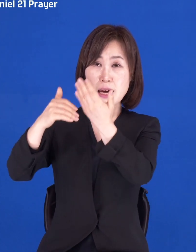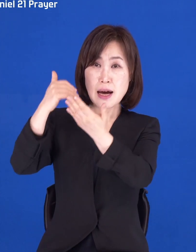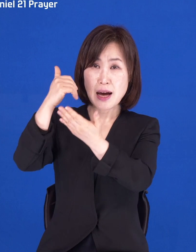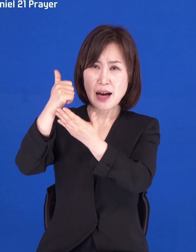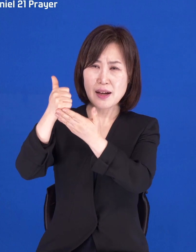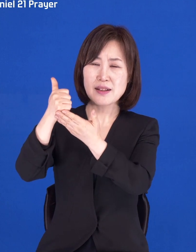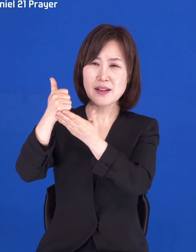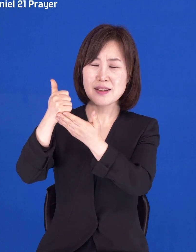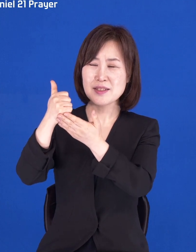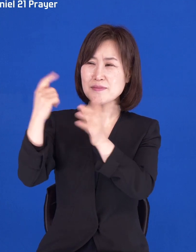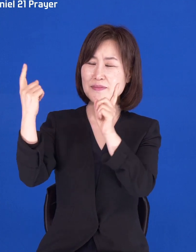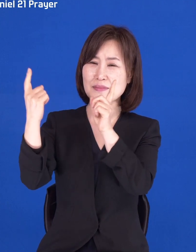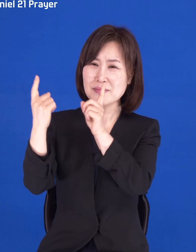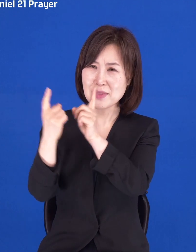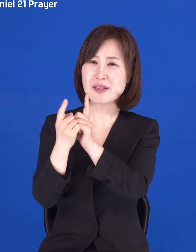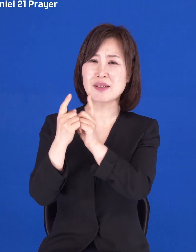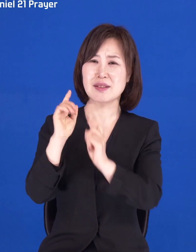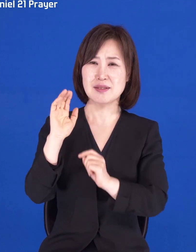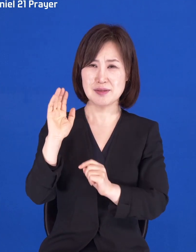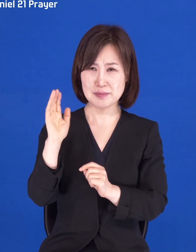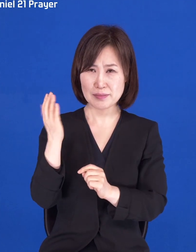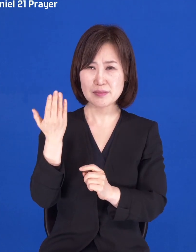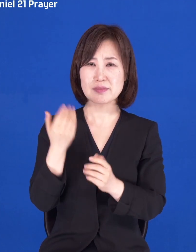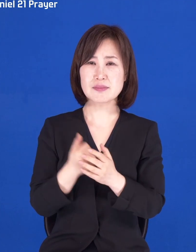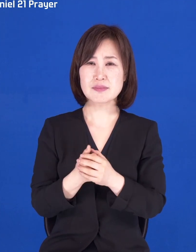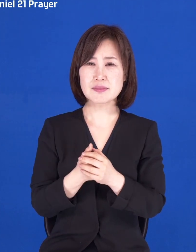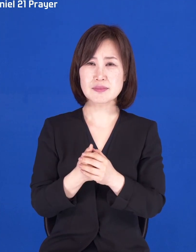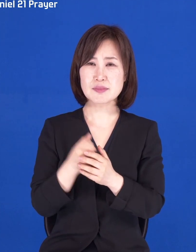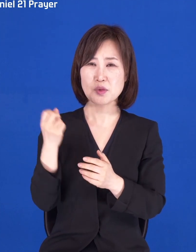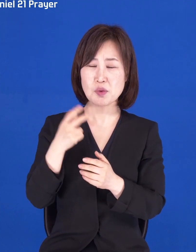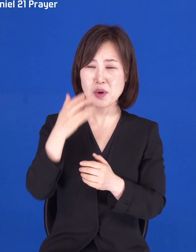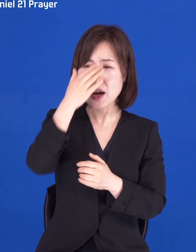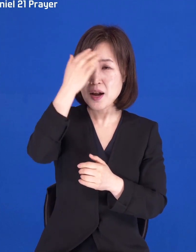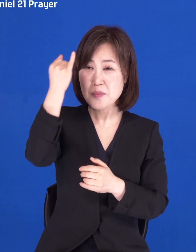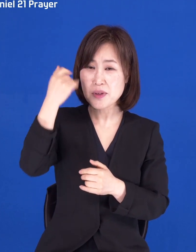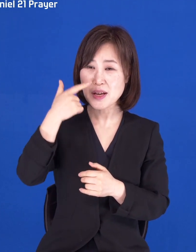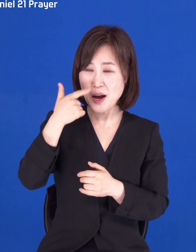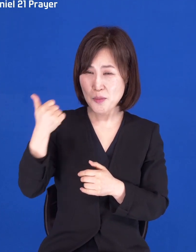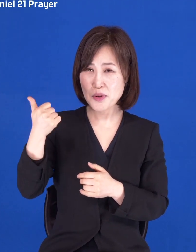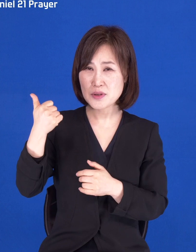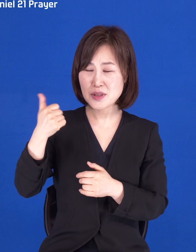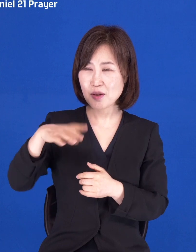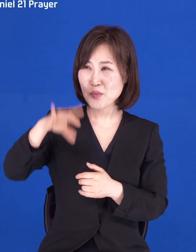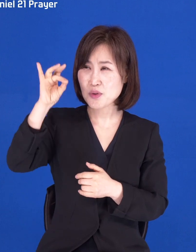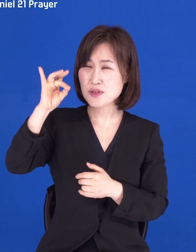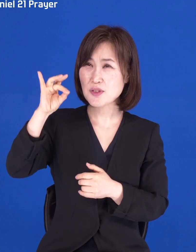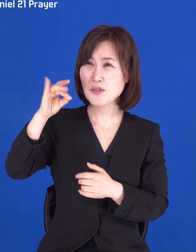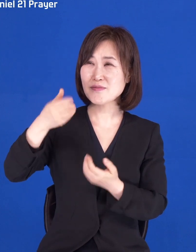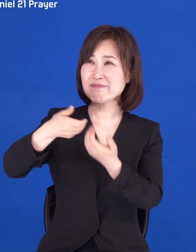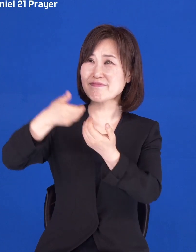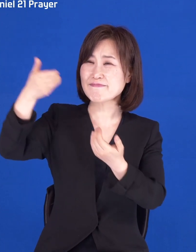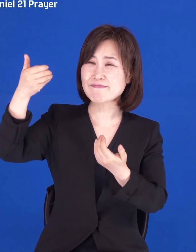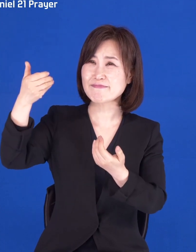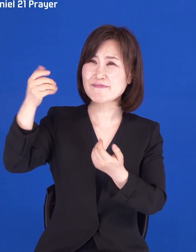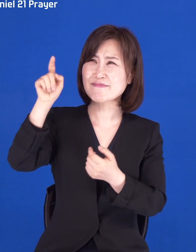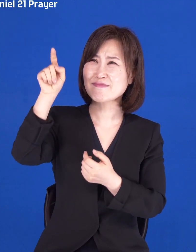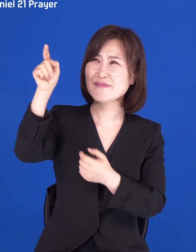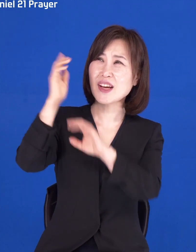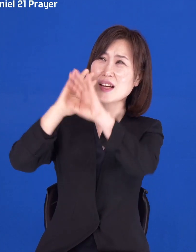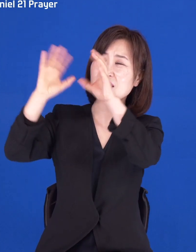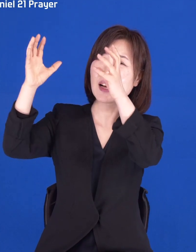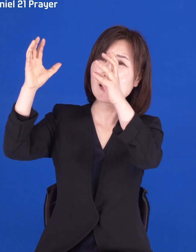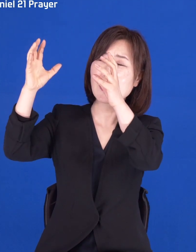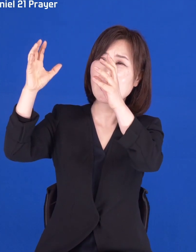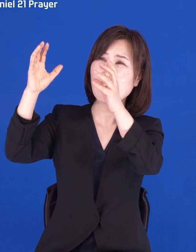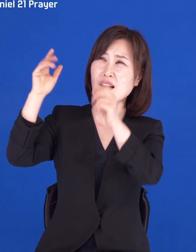깊이 만날 수 있었습니다. 그리고 할머니 아버지가 먼저 가 계신 저 하늘나라가